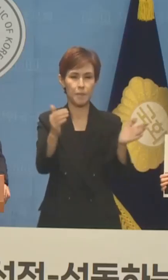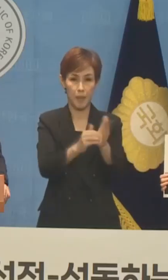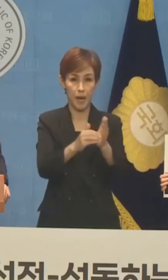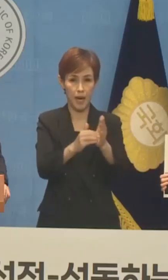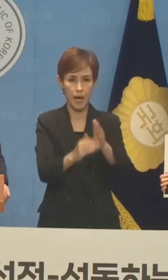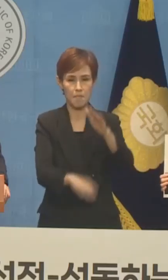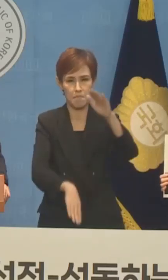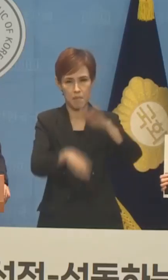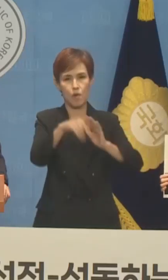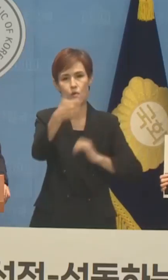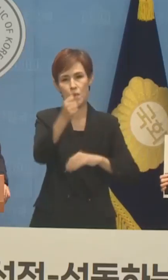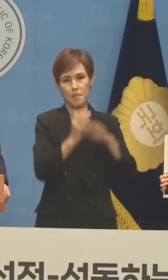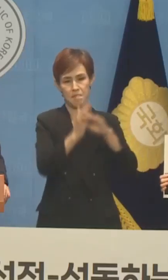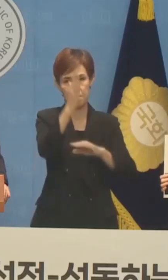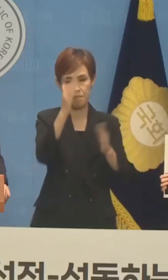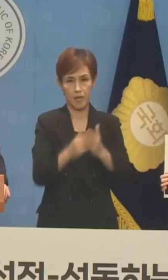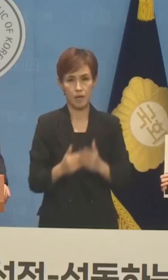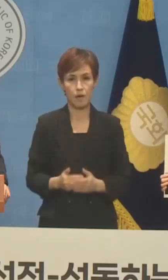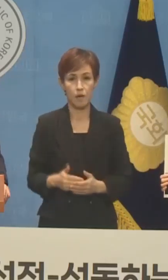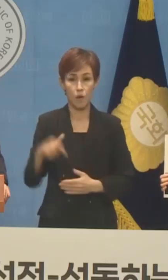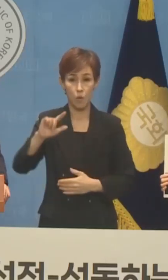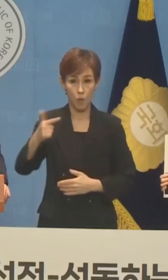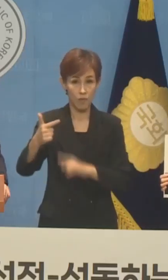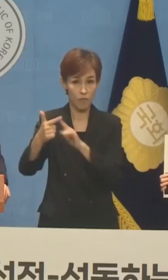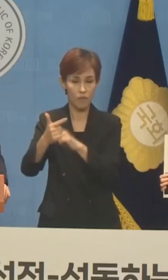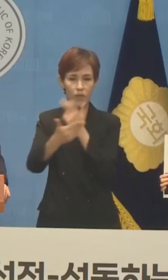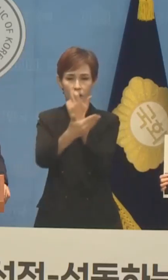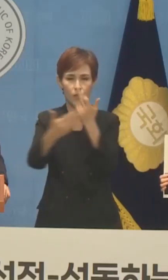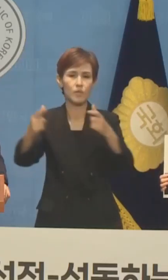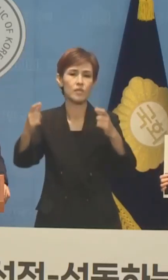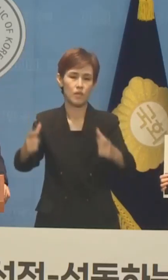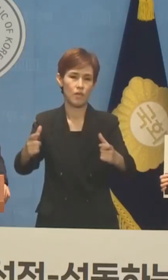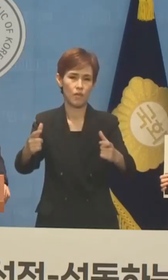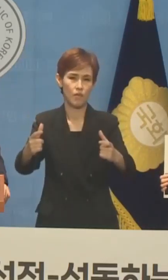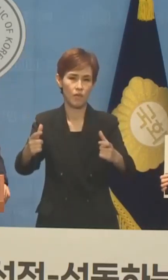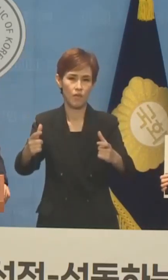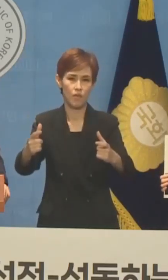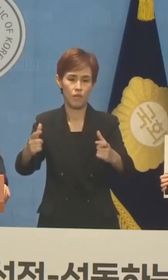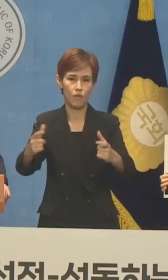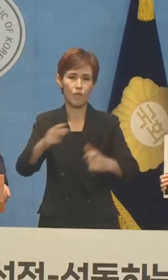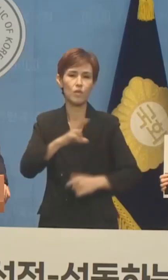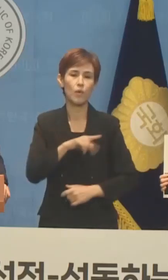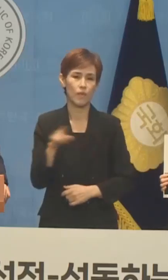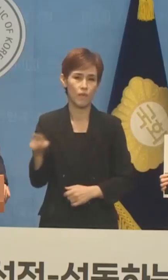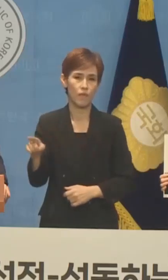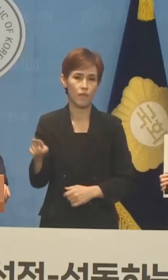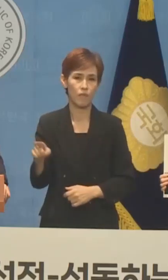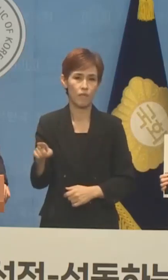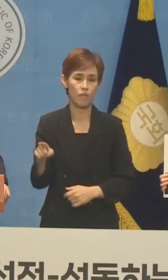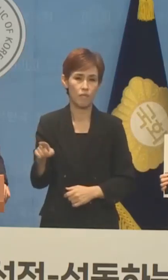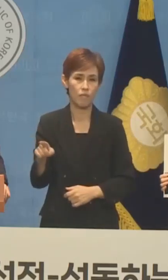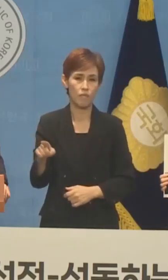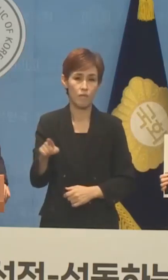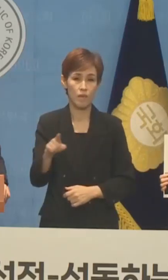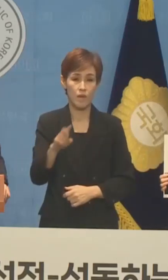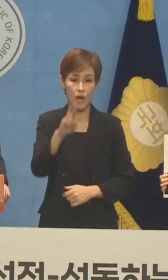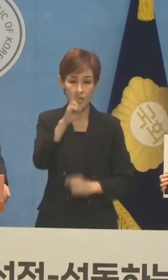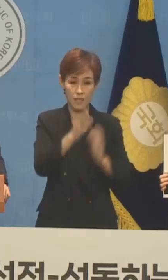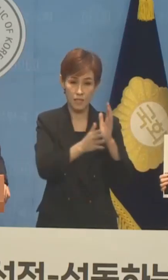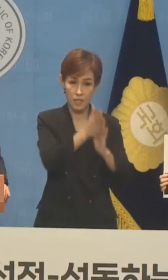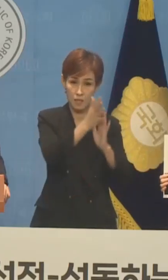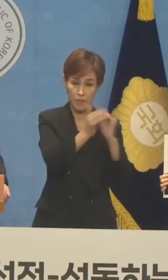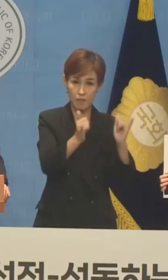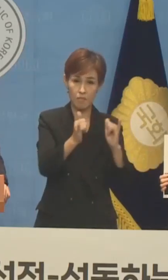권성동은 강원도 강릉시 지역구입니다. 지역 주민들이, 강원도민들이, 강릉 시민들이 내란 동조자를